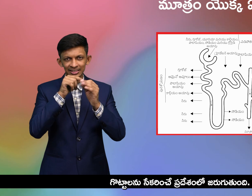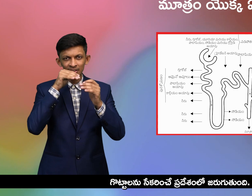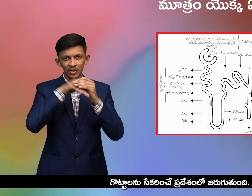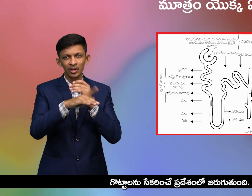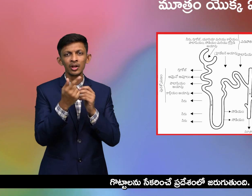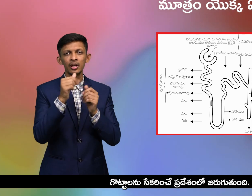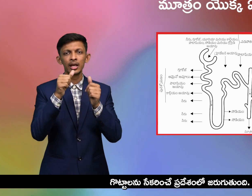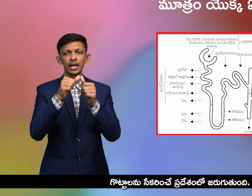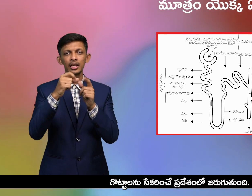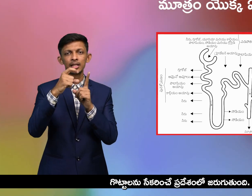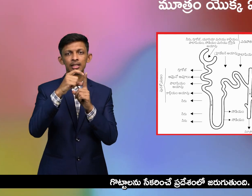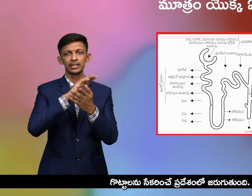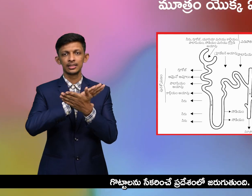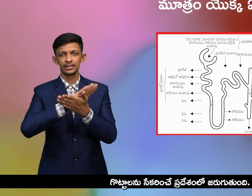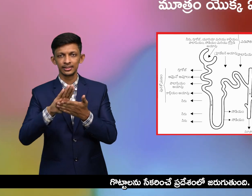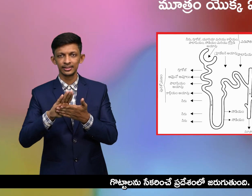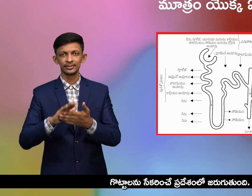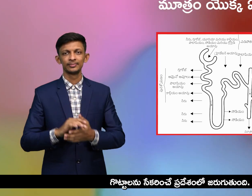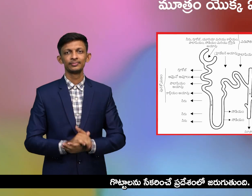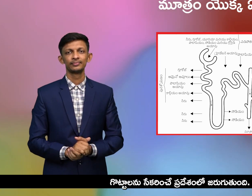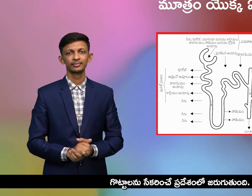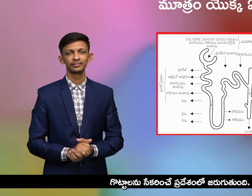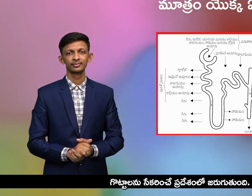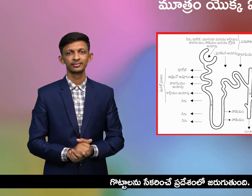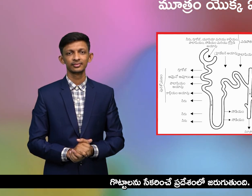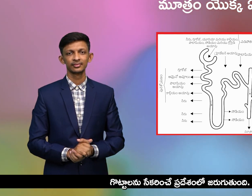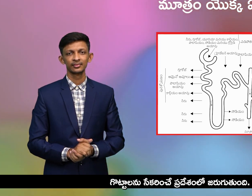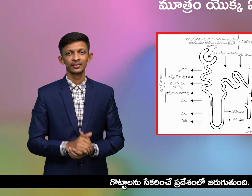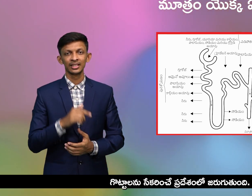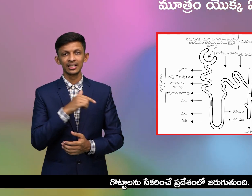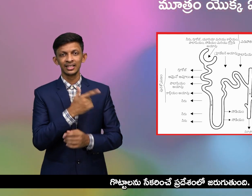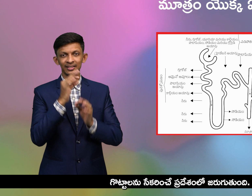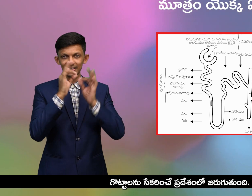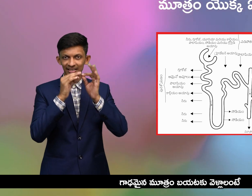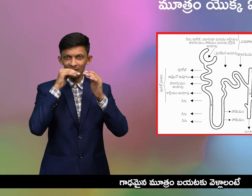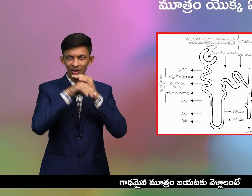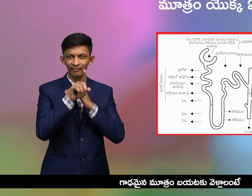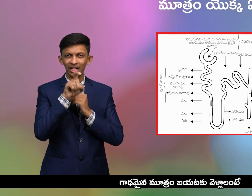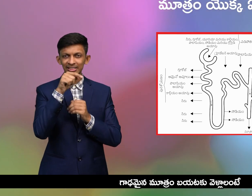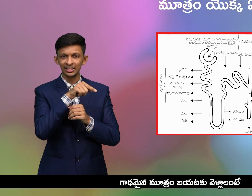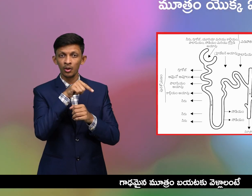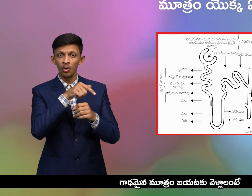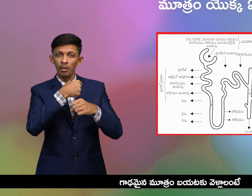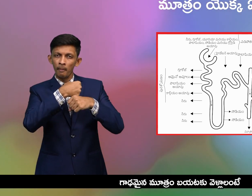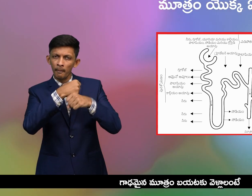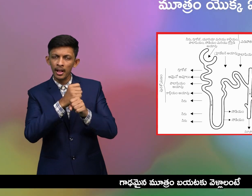గొట్టాలను సేకరించే ప్రదేశంలో జరుగుతుంది. గాఢమైన మూత్రం బయటకు